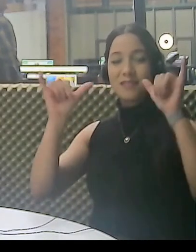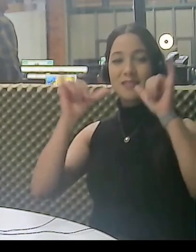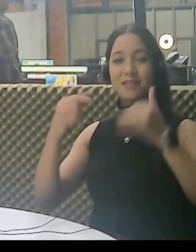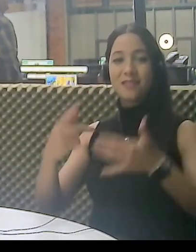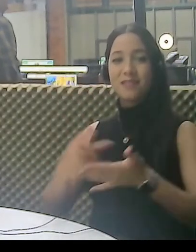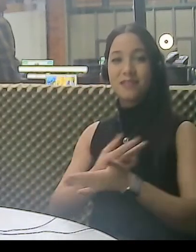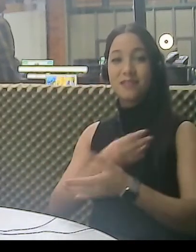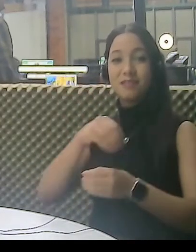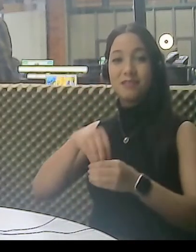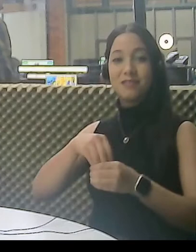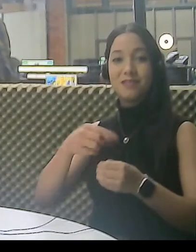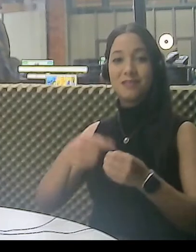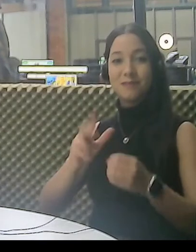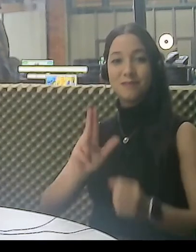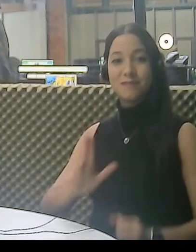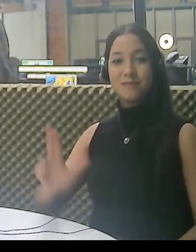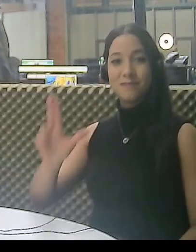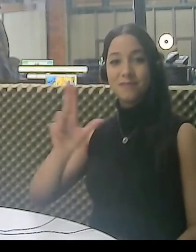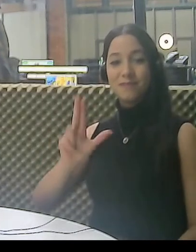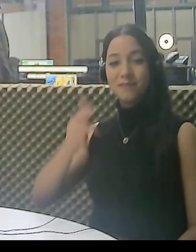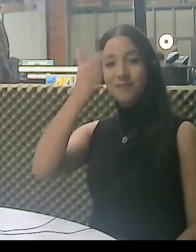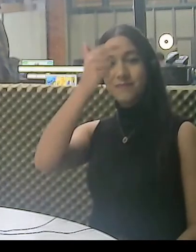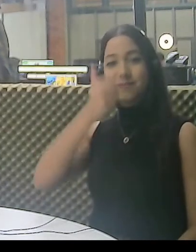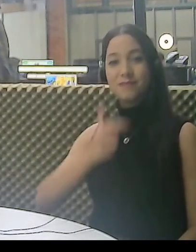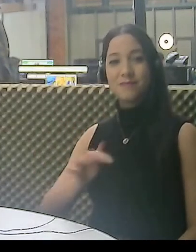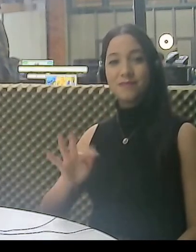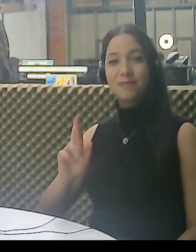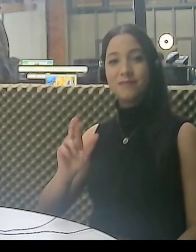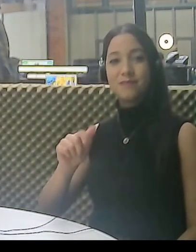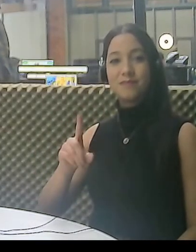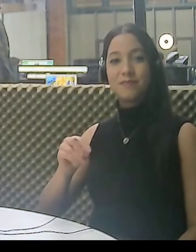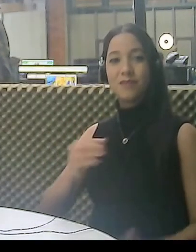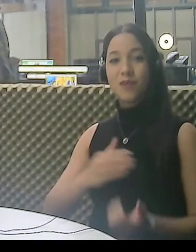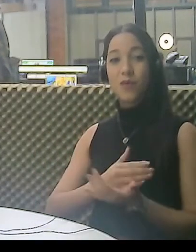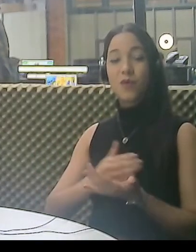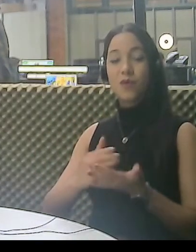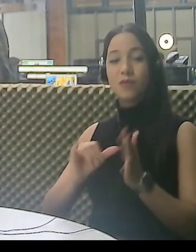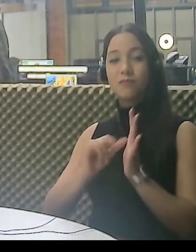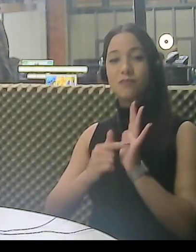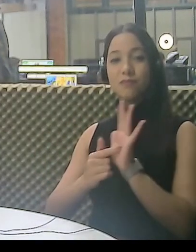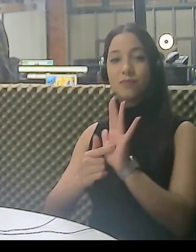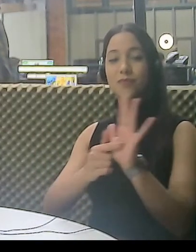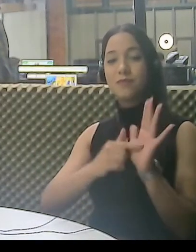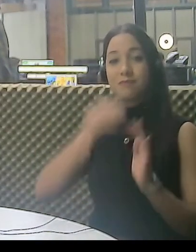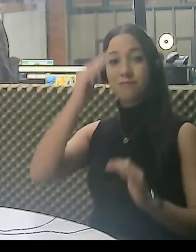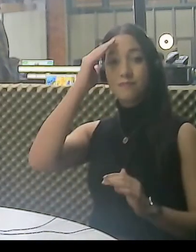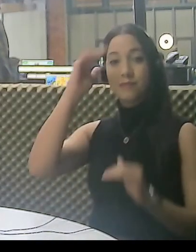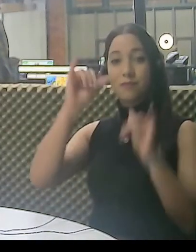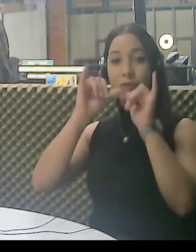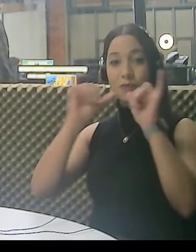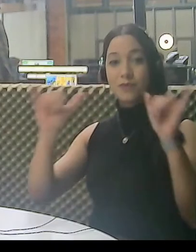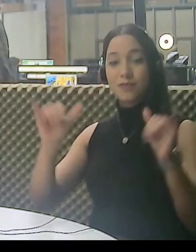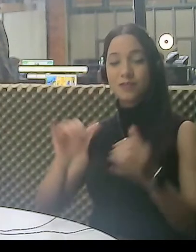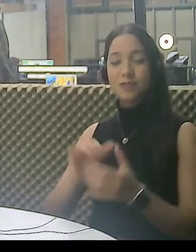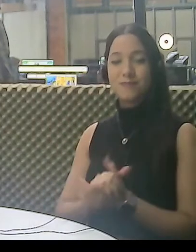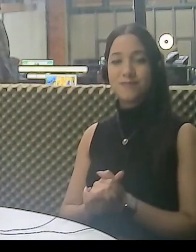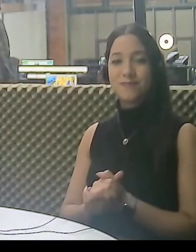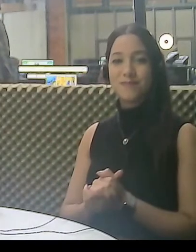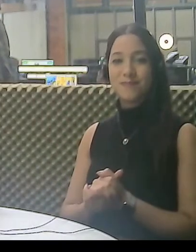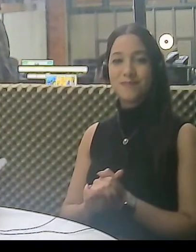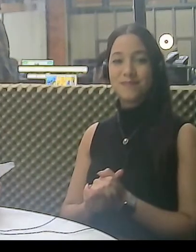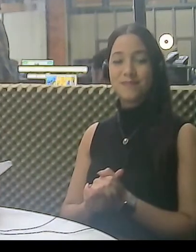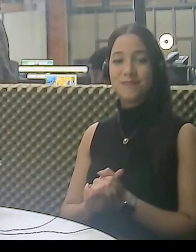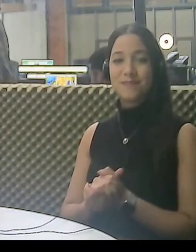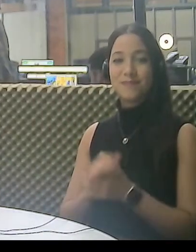sobre o que de fato acontece em Uberlândia. Eu sou o Fernando Cássio e começamos com os destaques da edição de hoje.